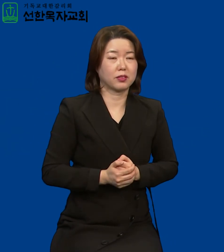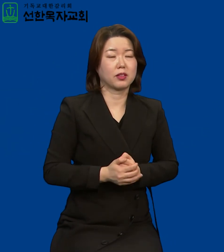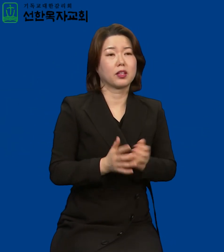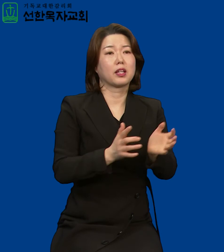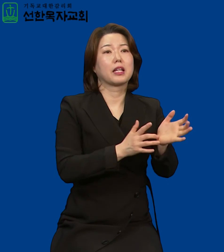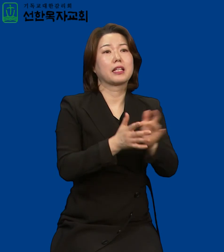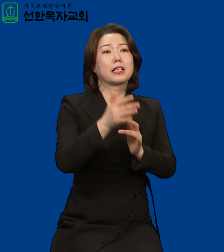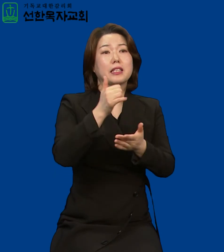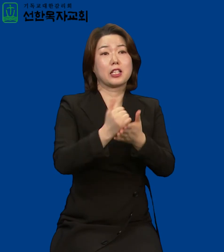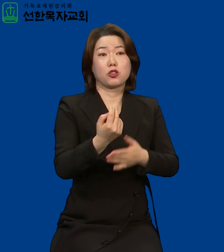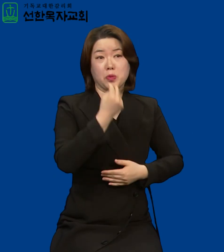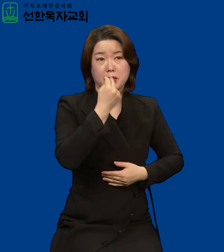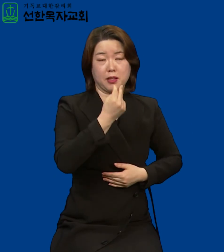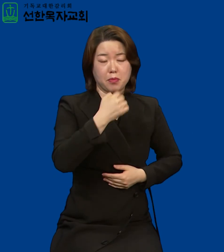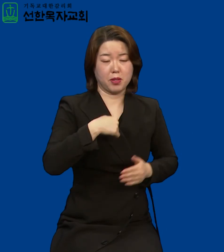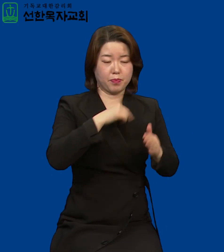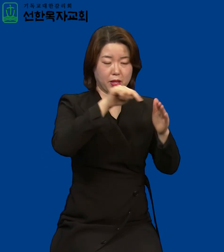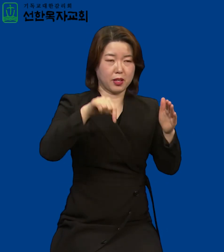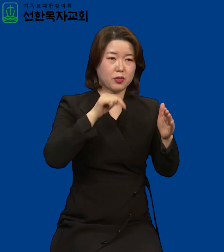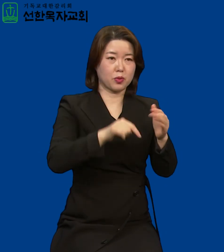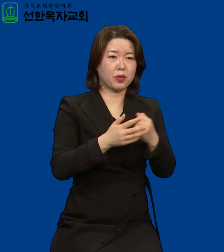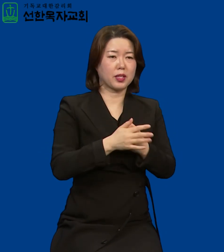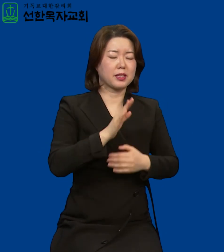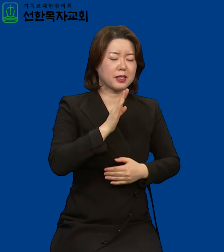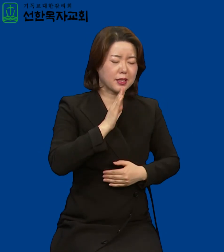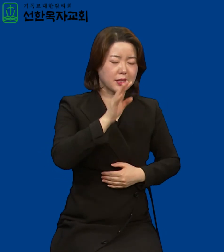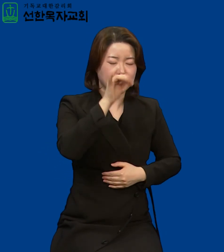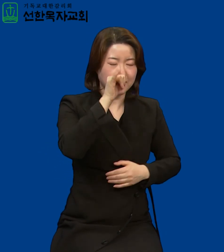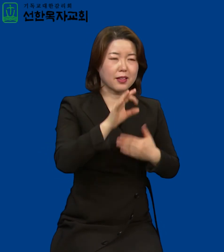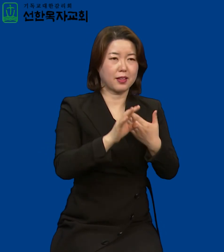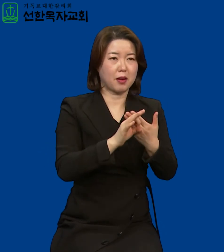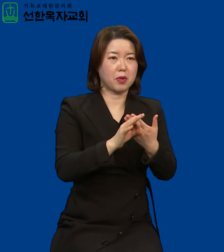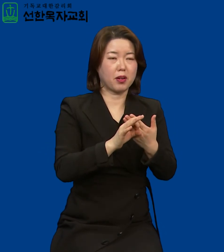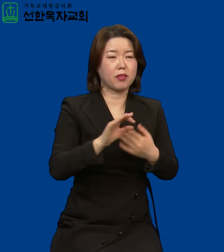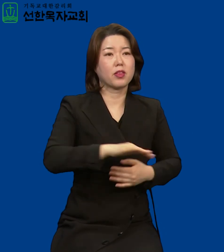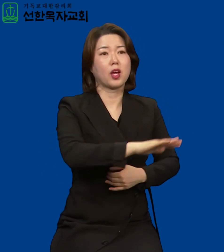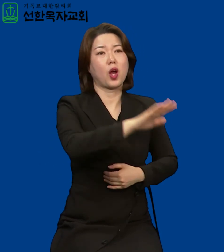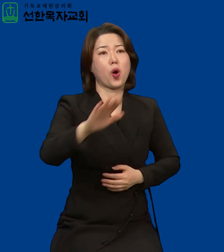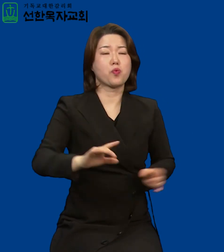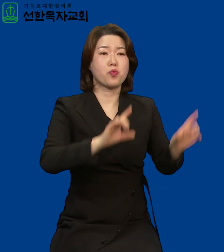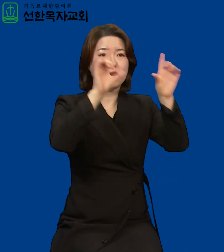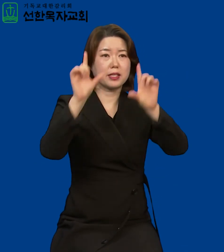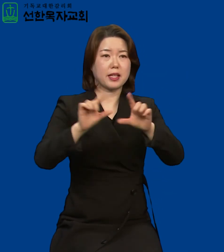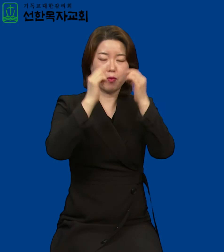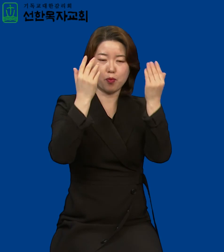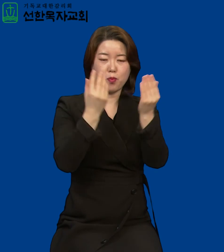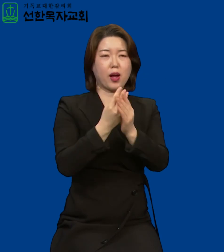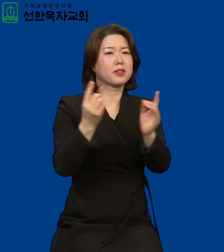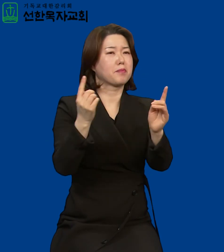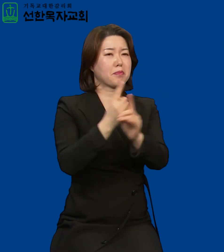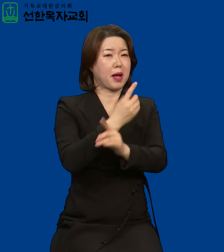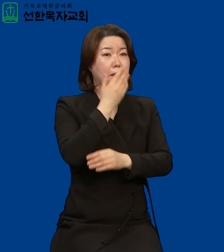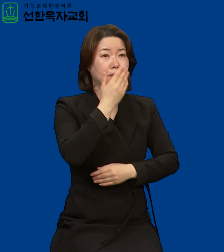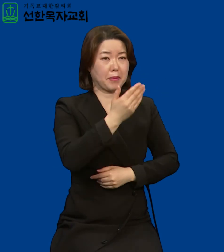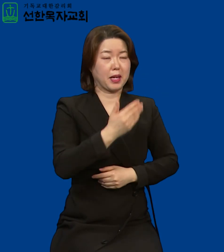예수님의 생명이 내 속에 정말 있다면 우리의 삶은 완전히 달라지게 돼 있어요.